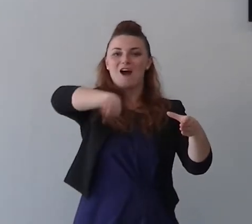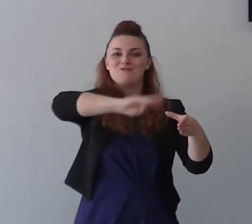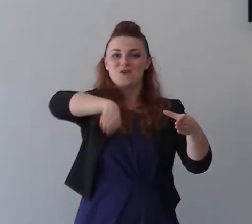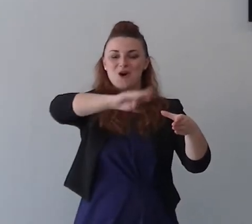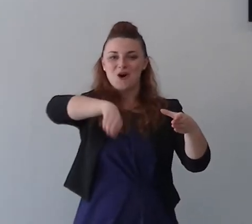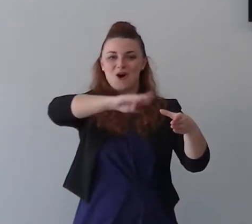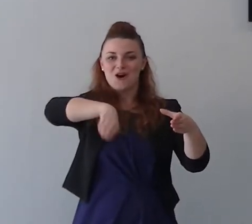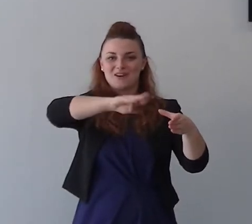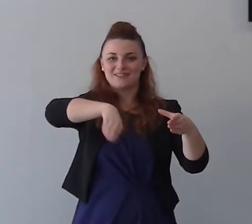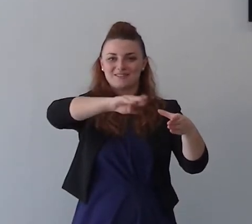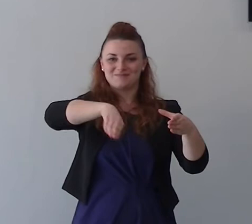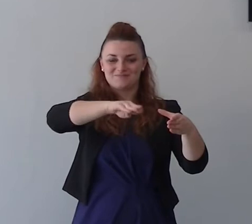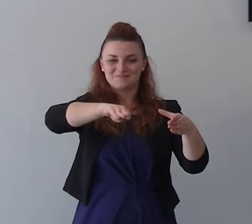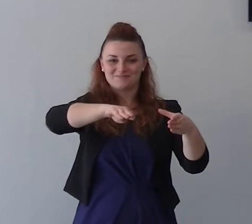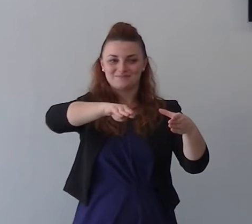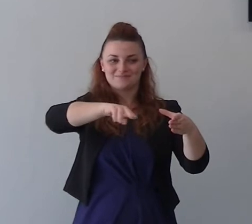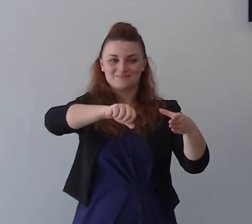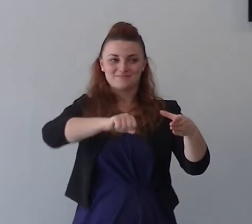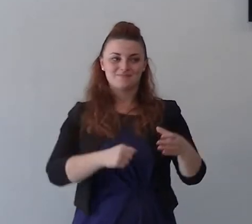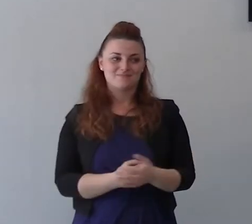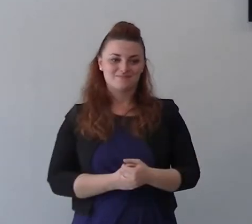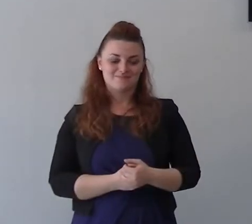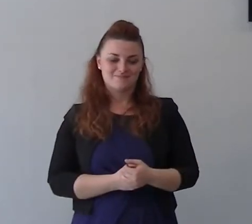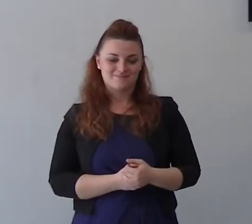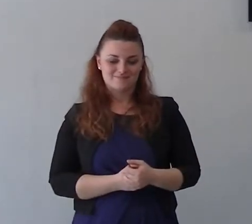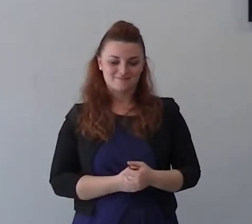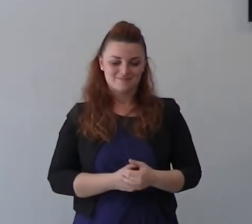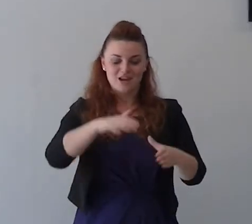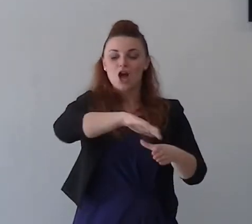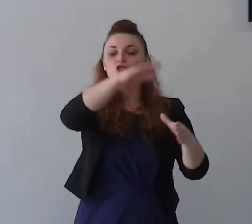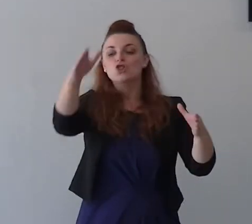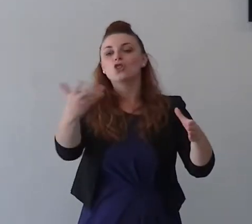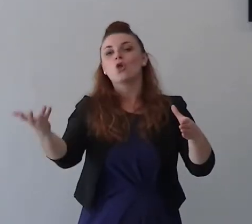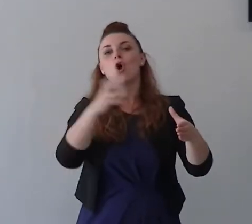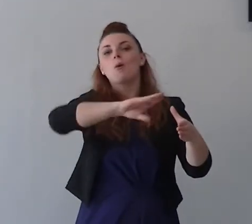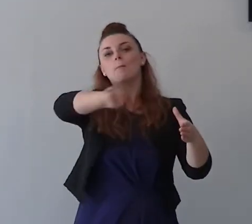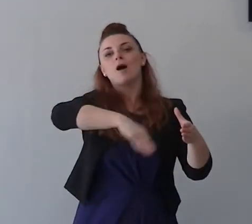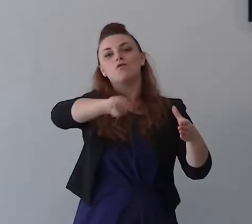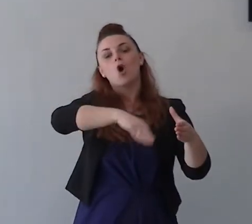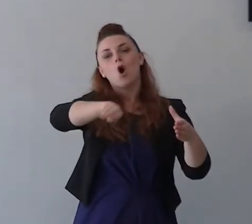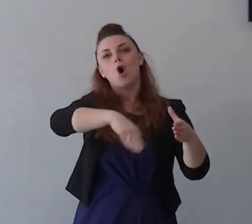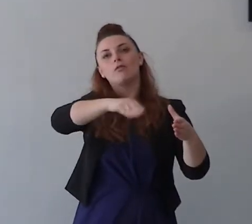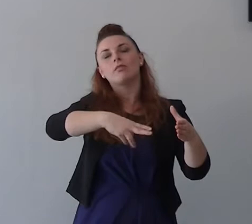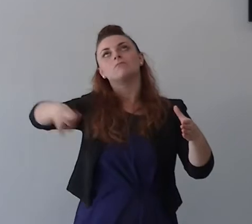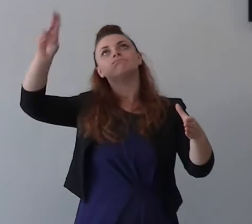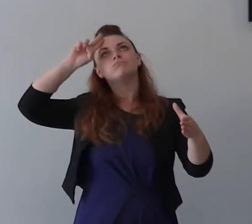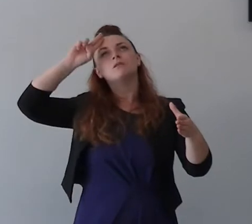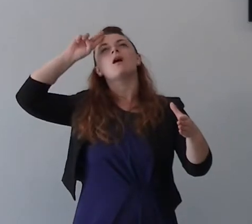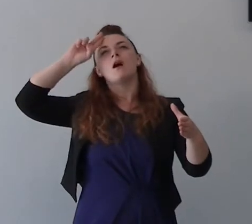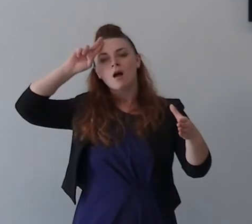Della tomba vuota. Okay. Una tomba vuota. Mi ricordo che la tomba